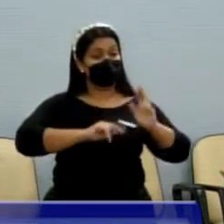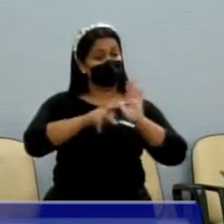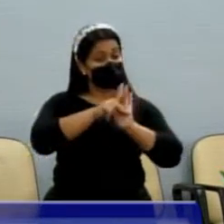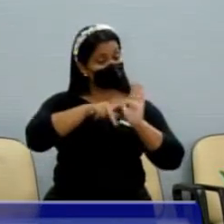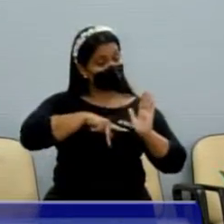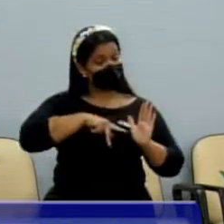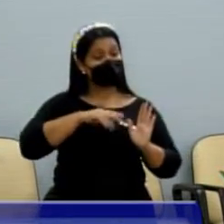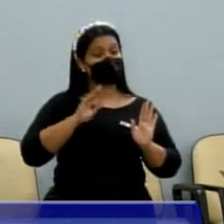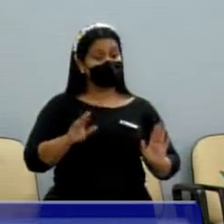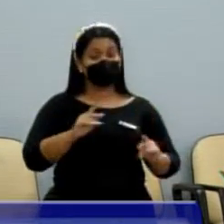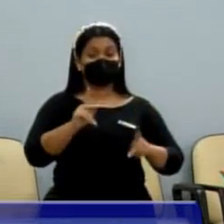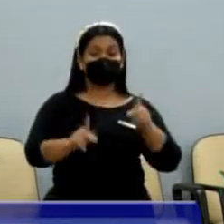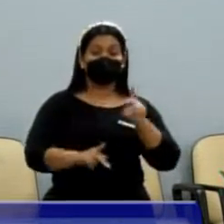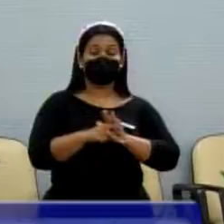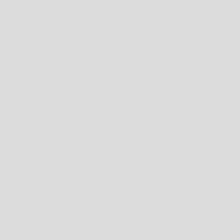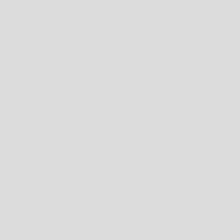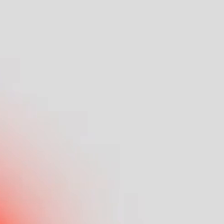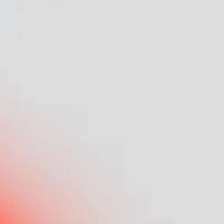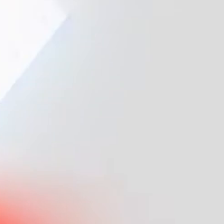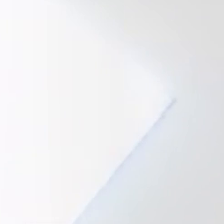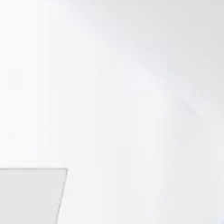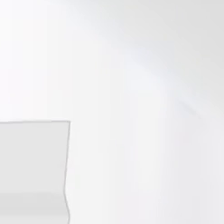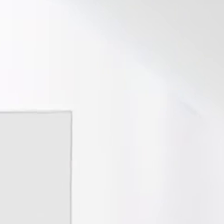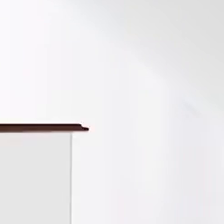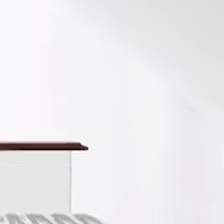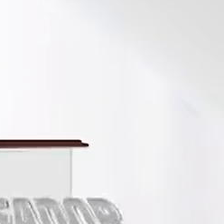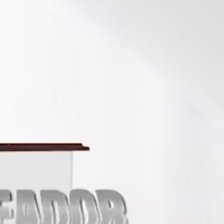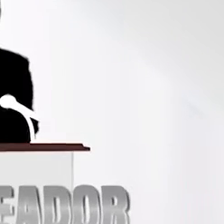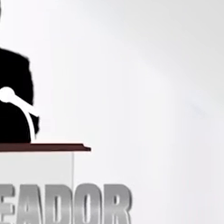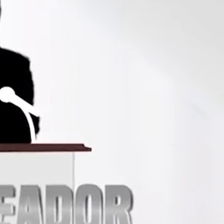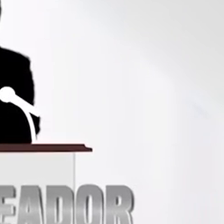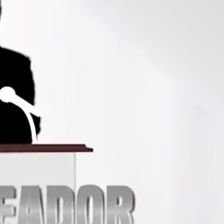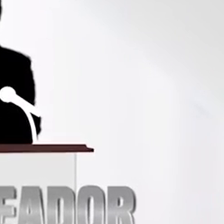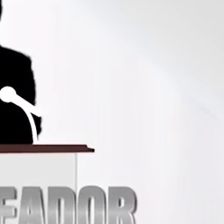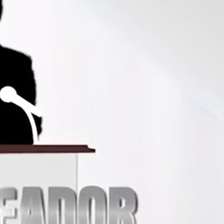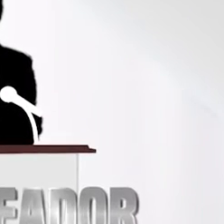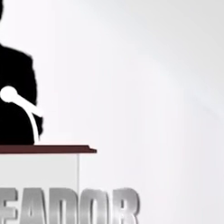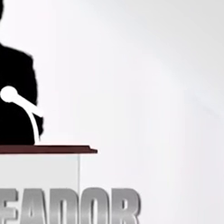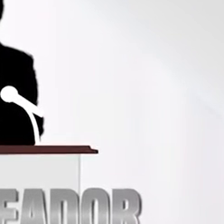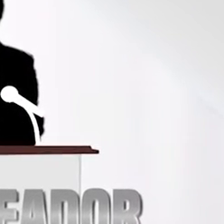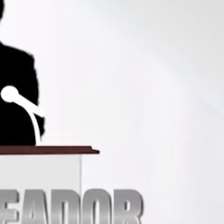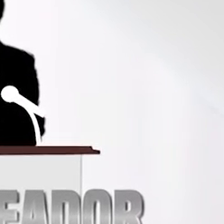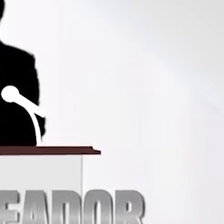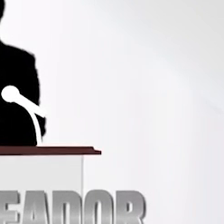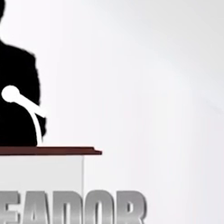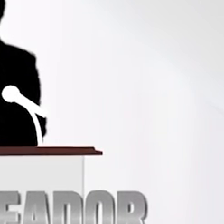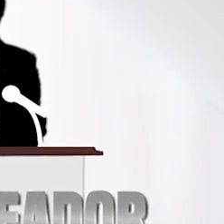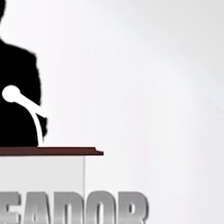para mim mas para a população de Rio Preto Muito obrigado E aí